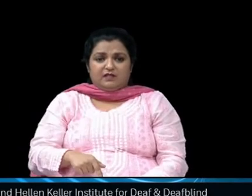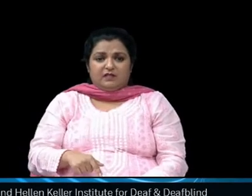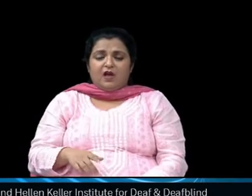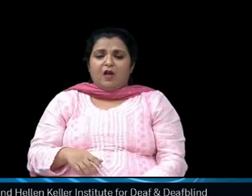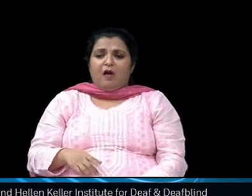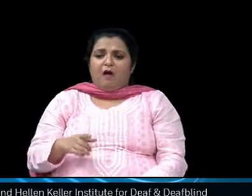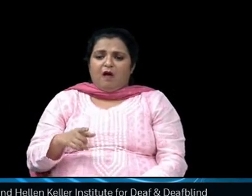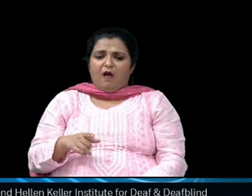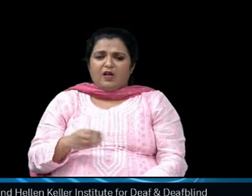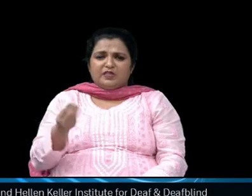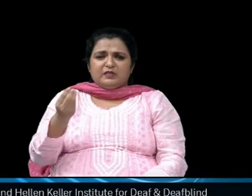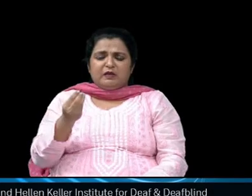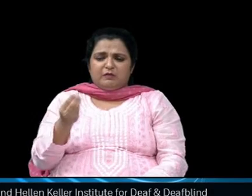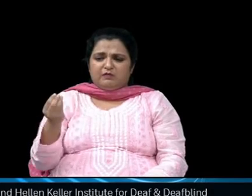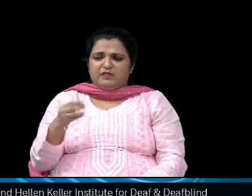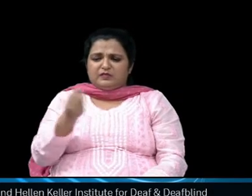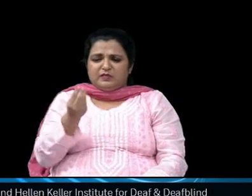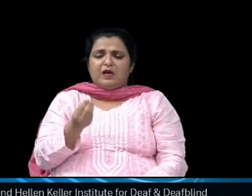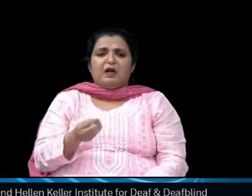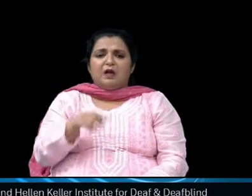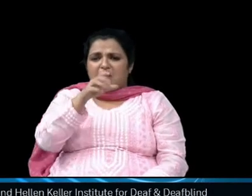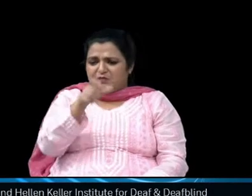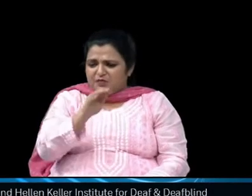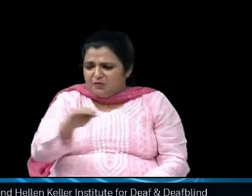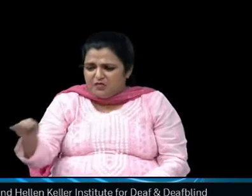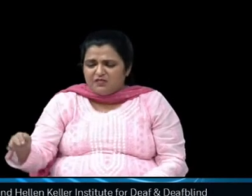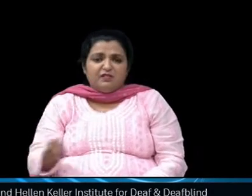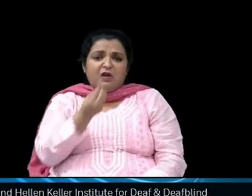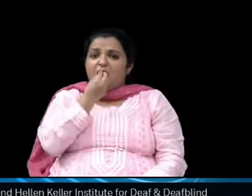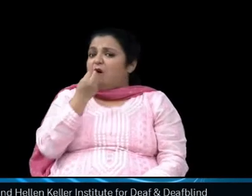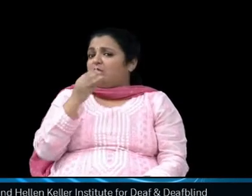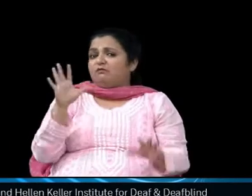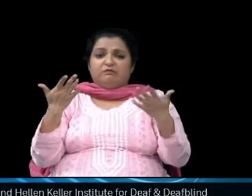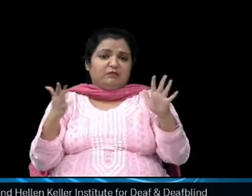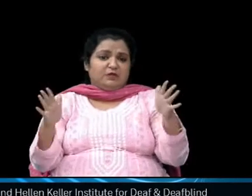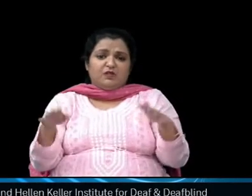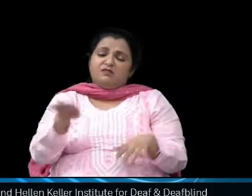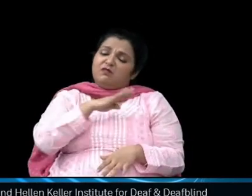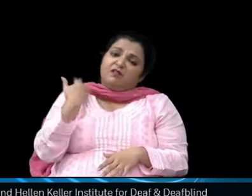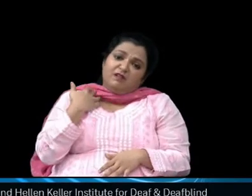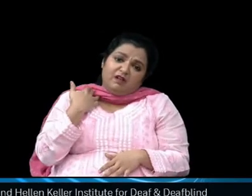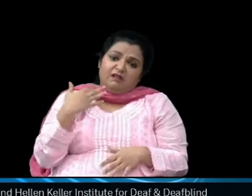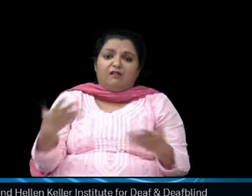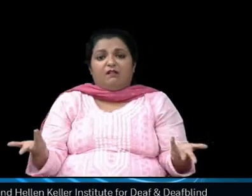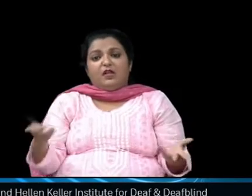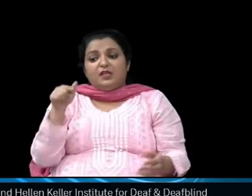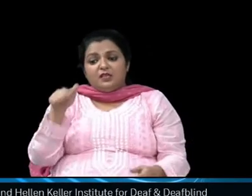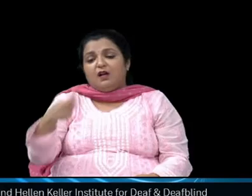उपोशनाचा समस्यवर मात करने साथी शाषना ने काही वर्षाद प्रस्तावी दुपायोजना के गया है